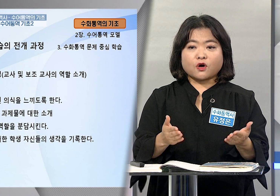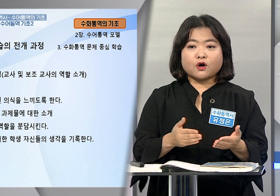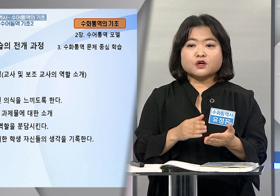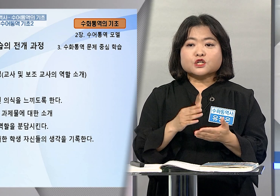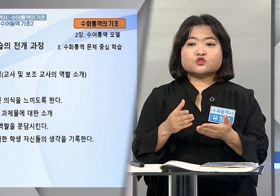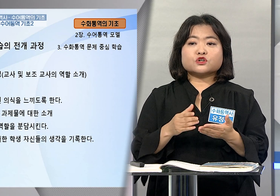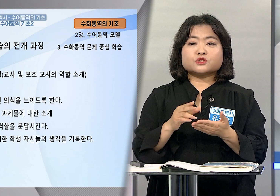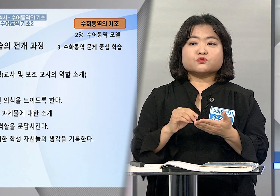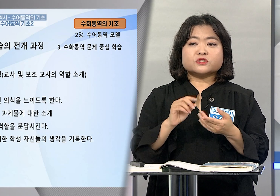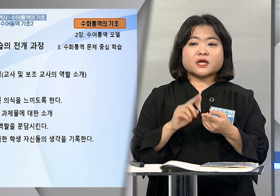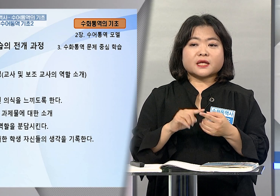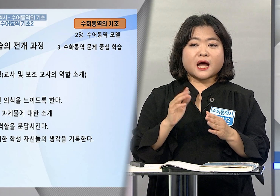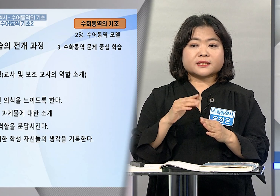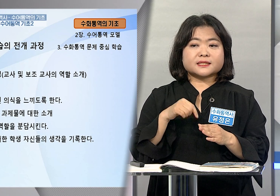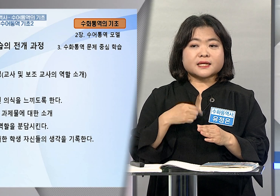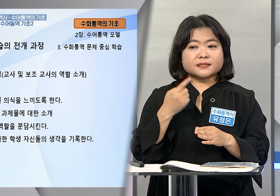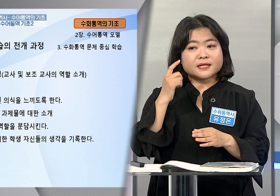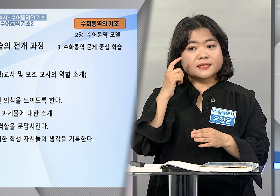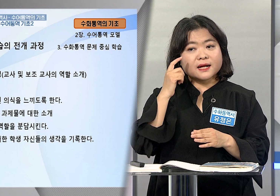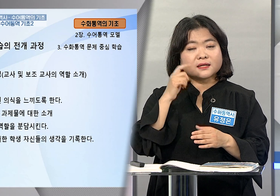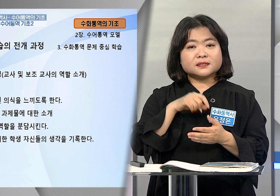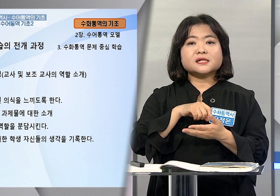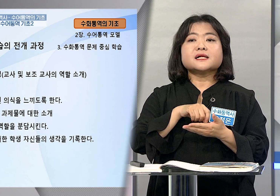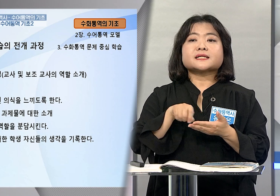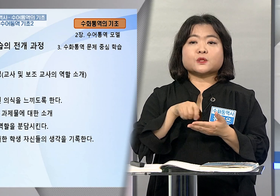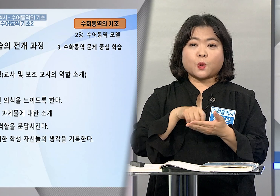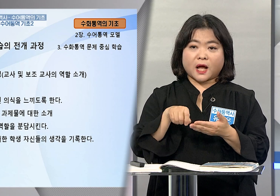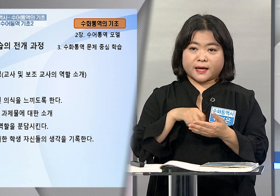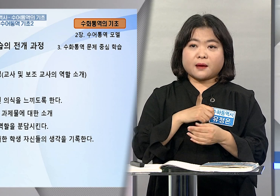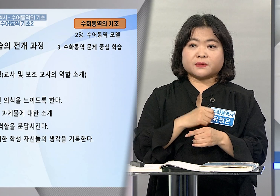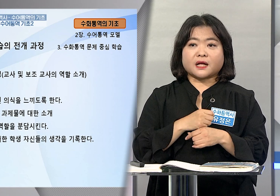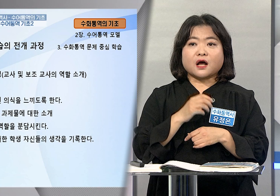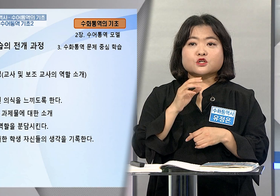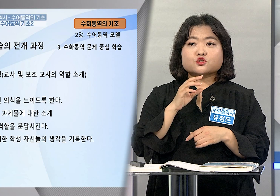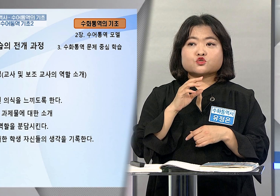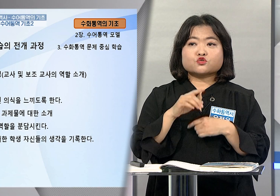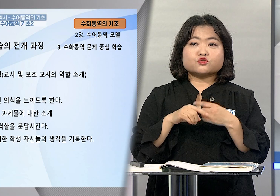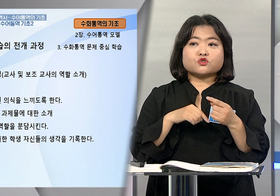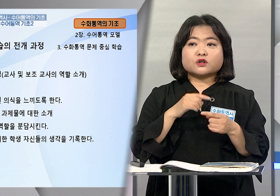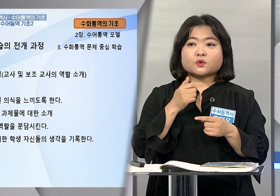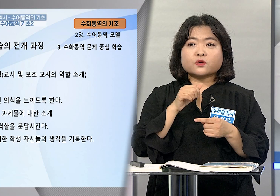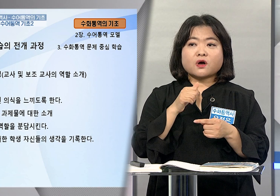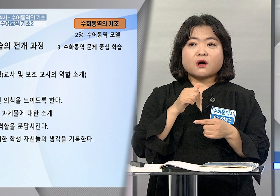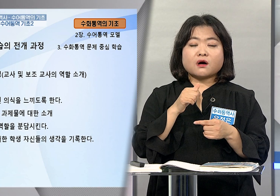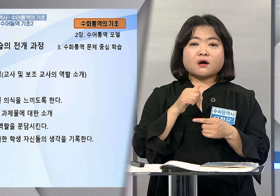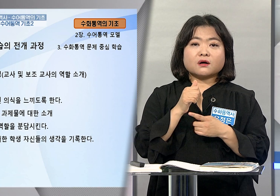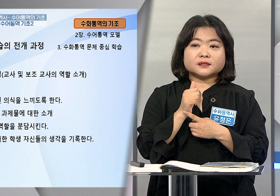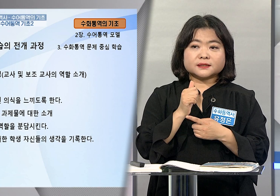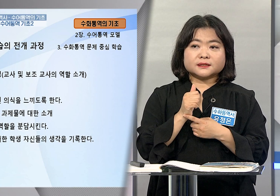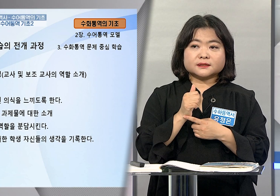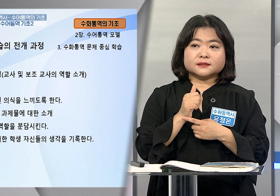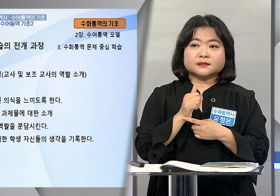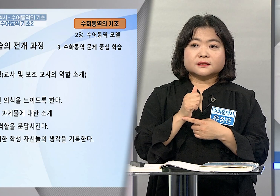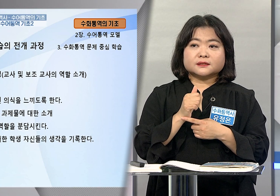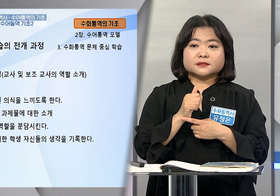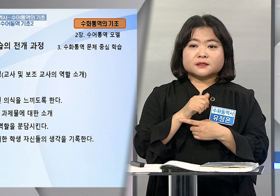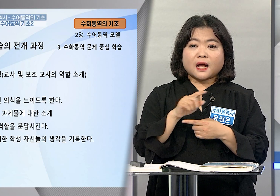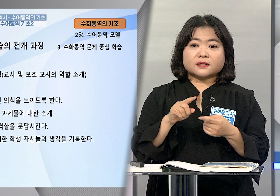분담시키고요. 주어진 문제에 대한 학생 자신의 생각을 기록하게 합니다. 수어 통역을